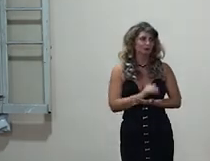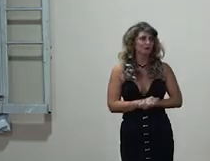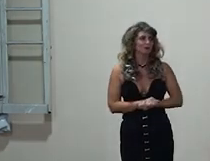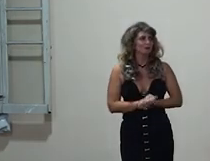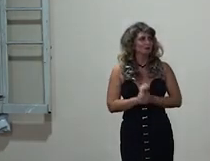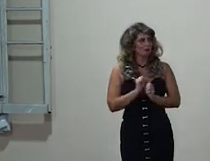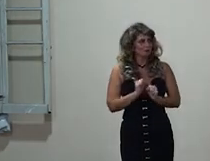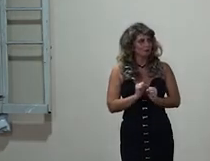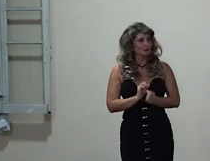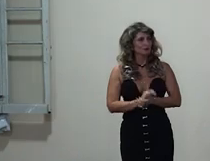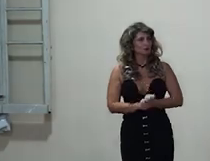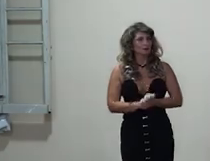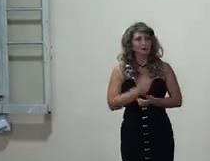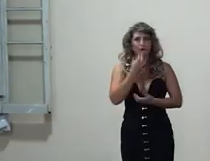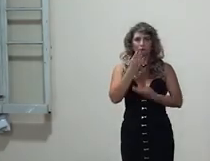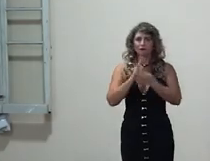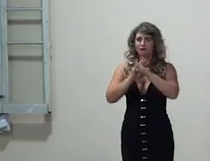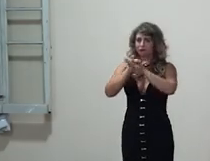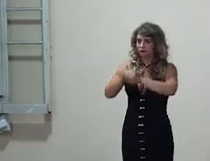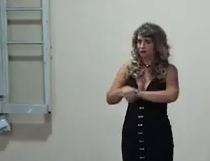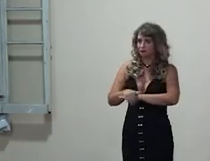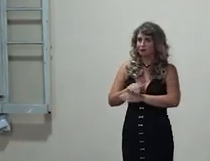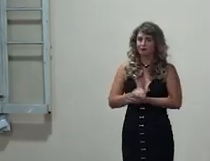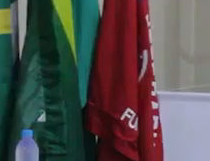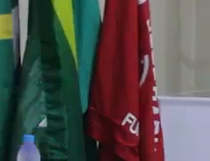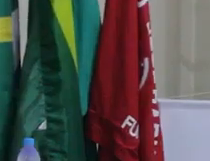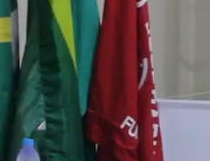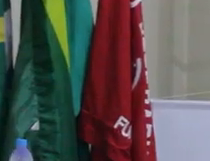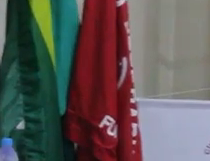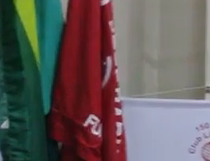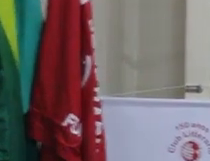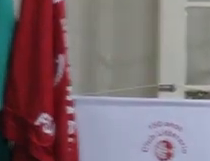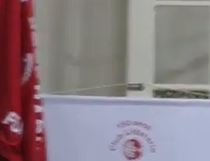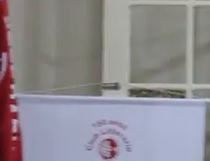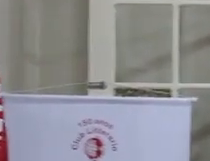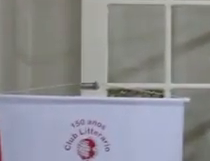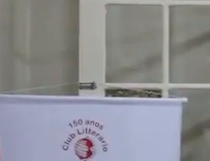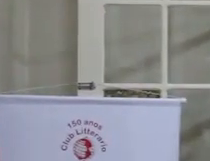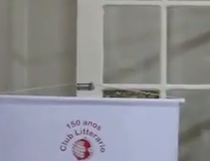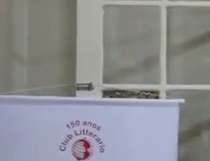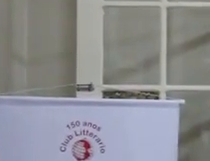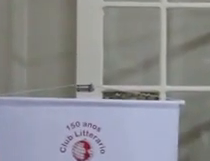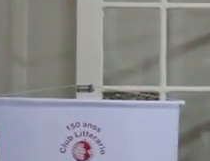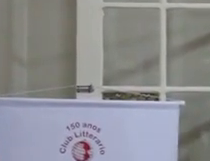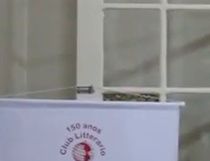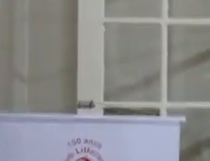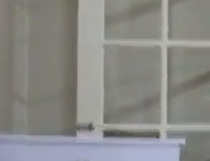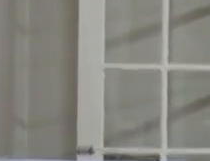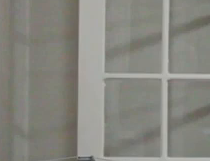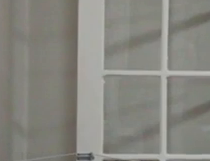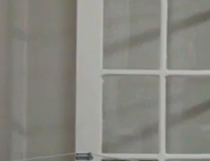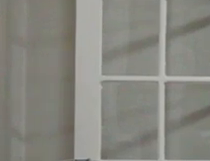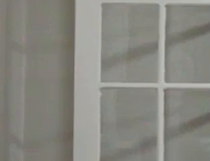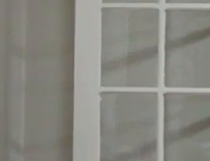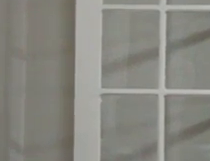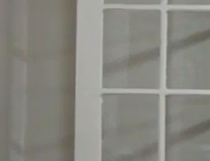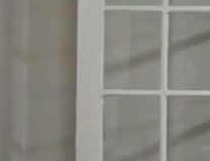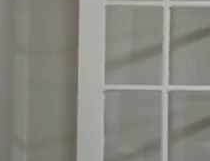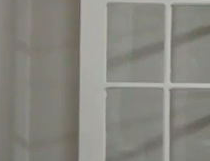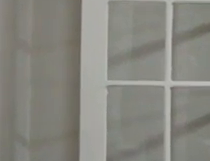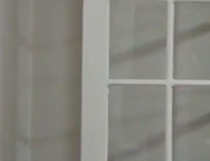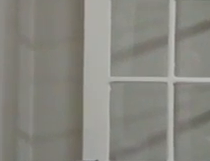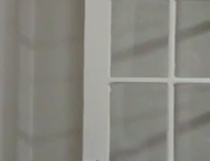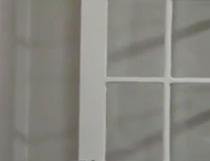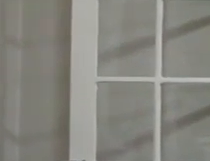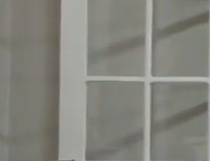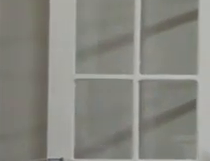Claro. Pessoal, boa noite. Parabéns ao Mundo Literário, ao Leila, nosso presidente, ao Dona Poli, ao